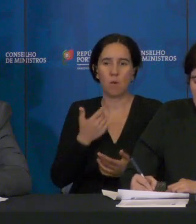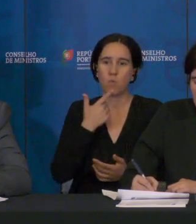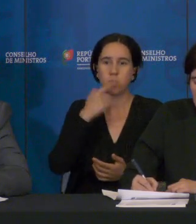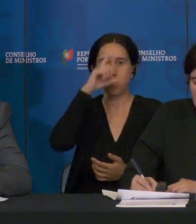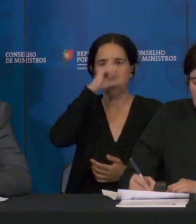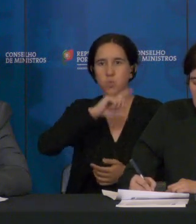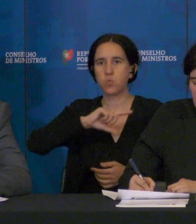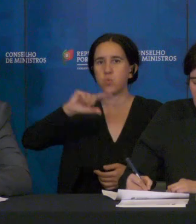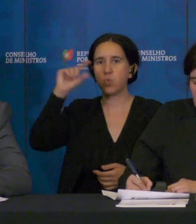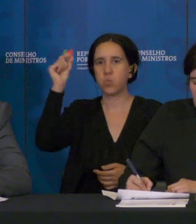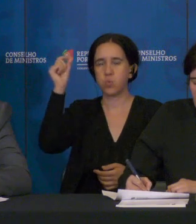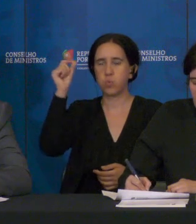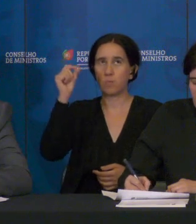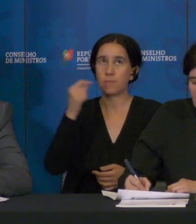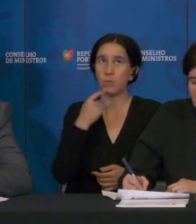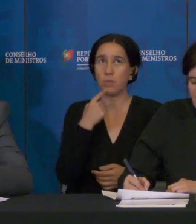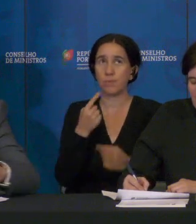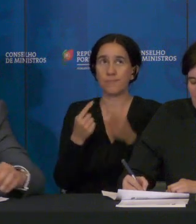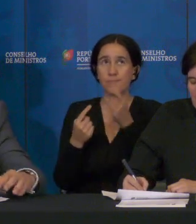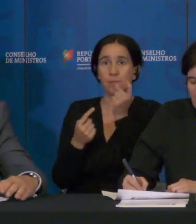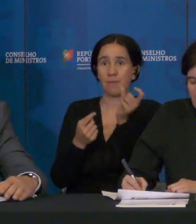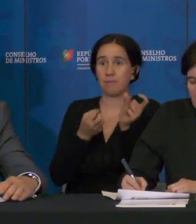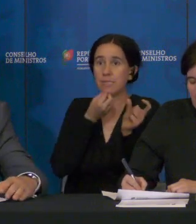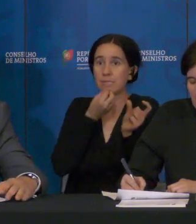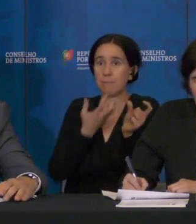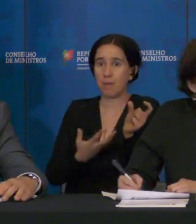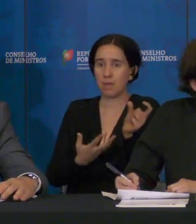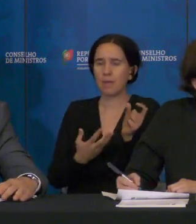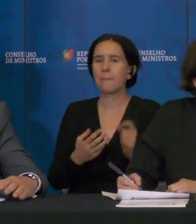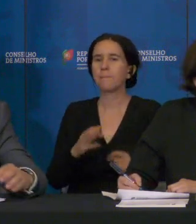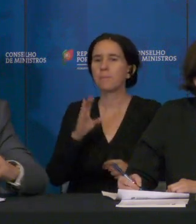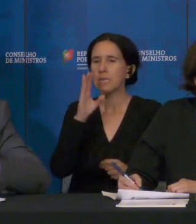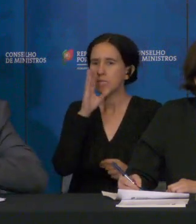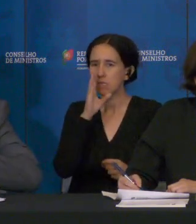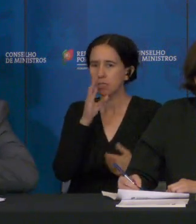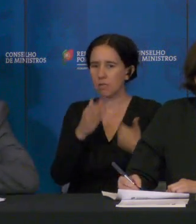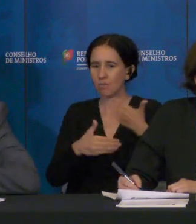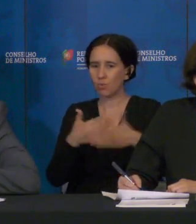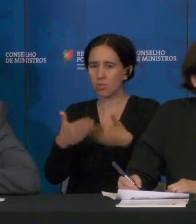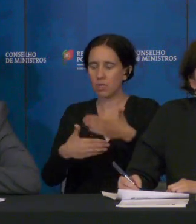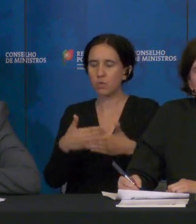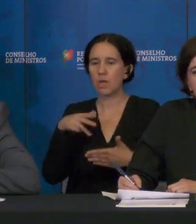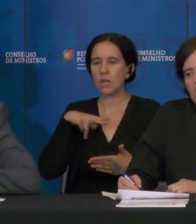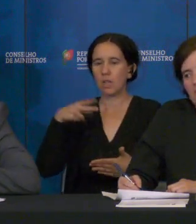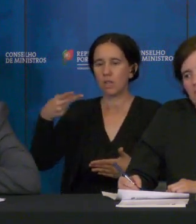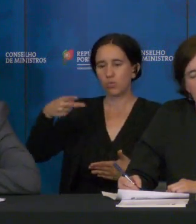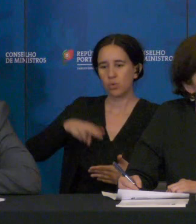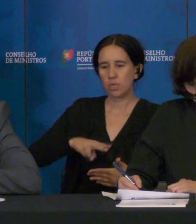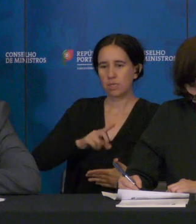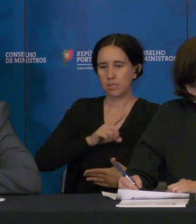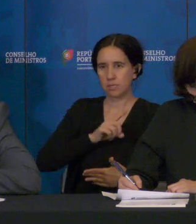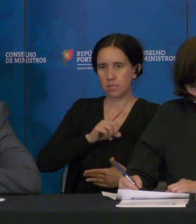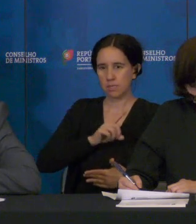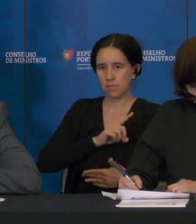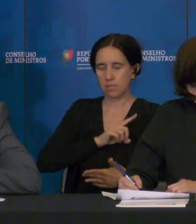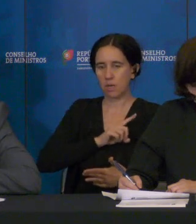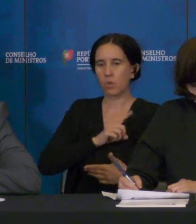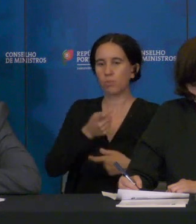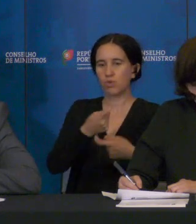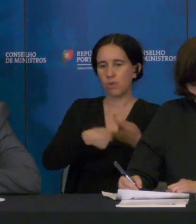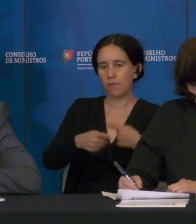considerável, para ser simpática, se haverá neste processo entre nacionalização e reprivatização